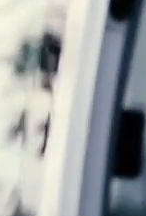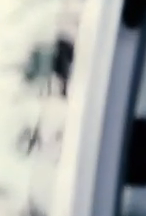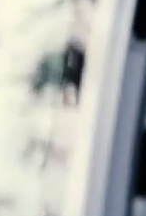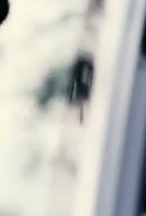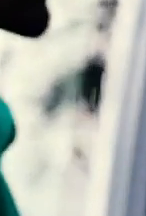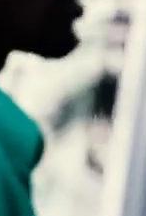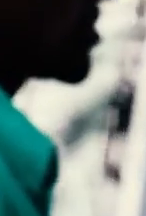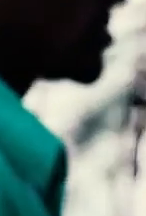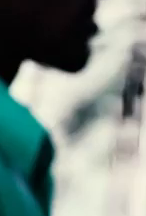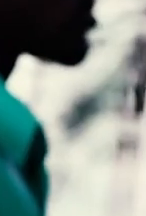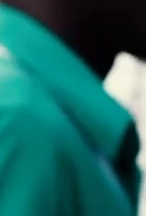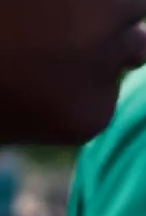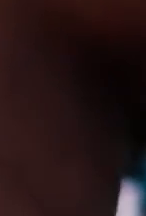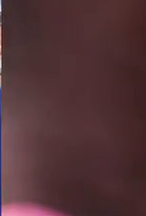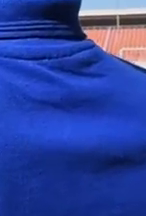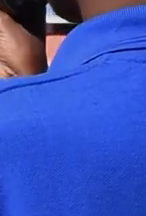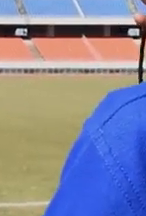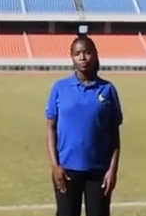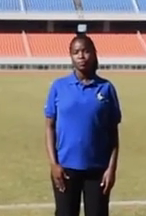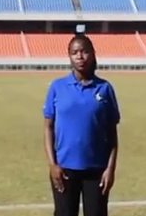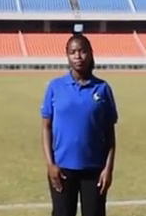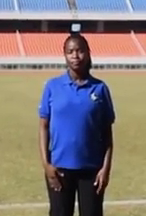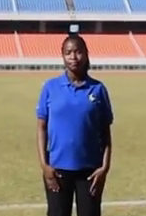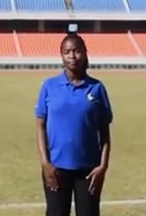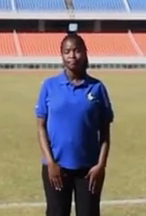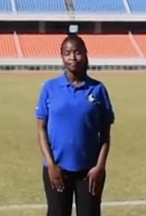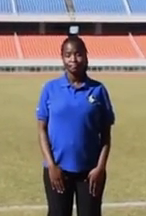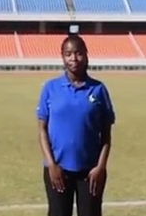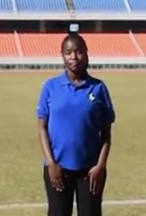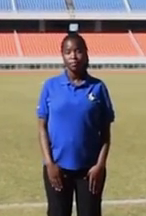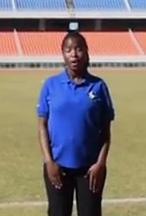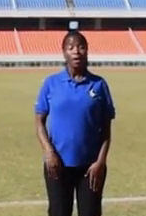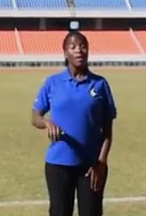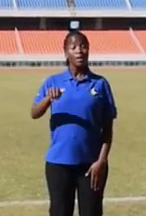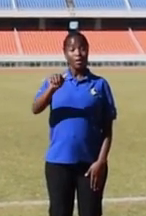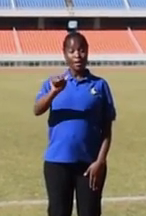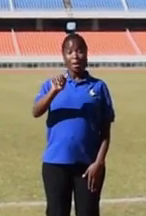básicas no local emação